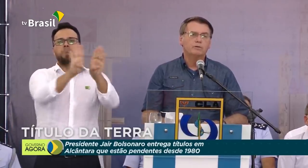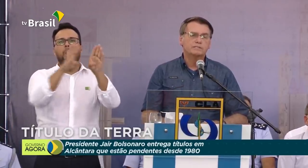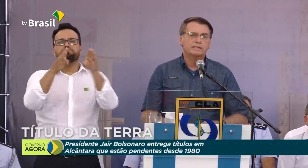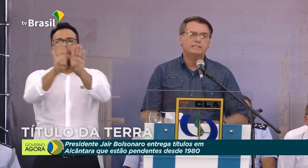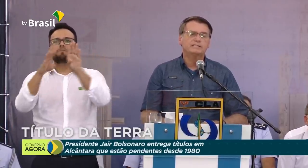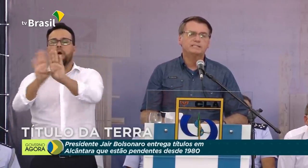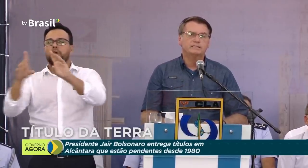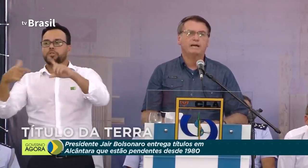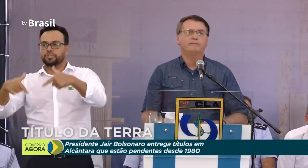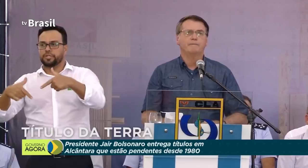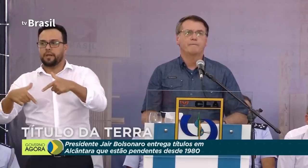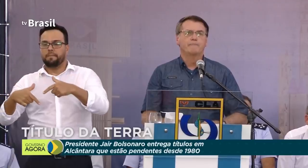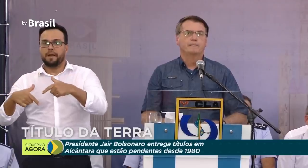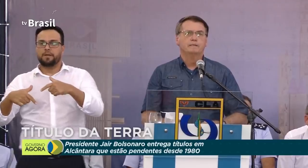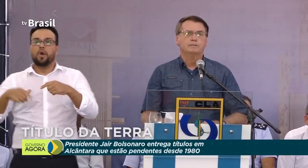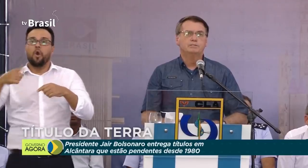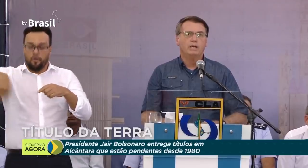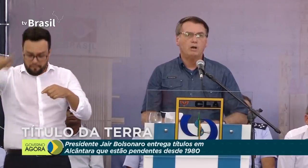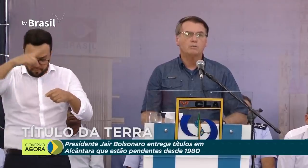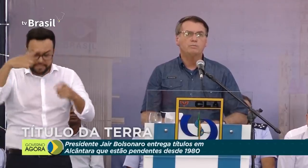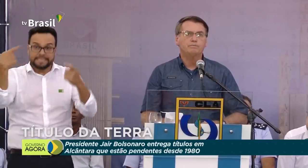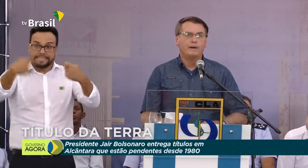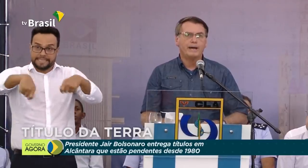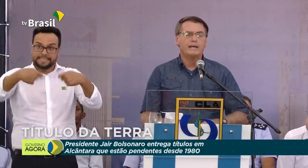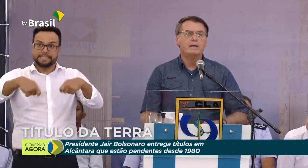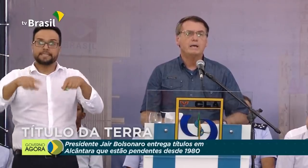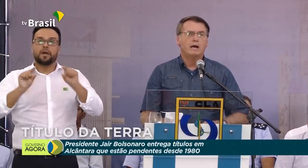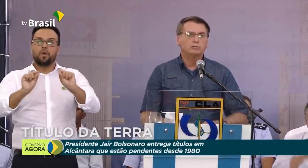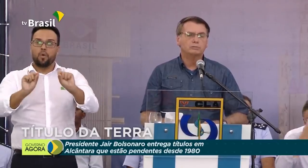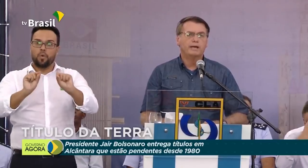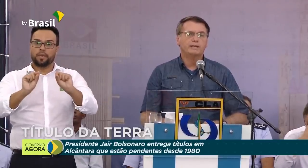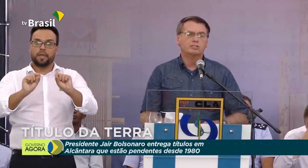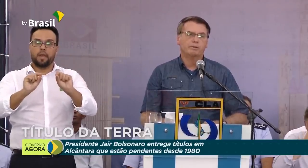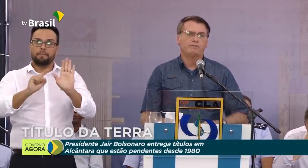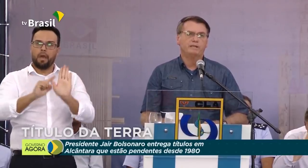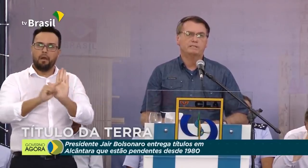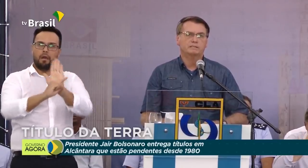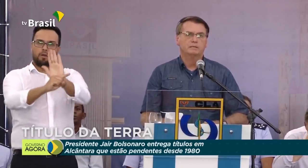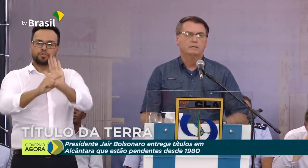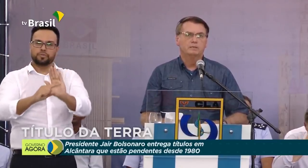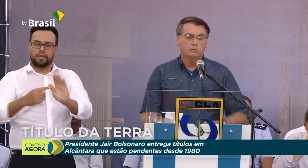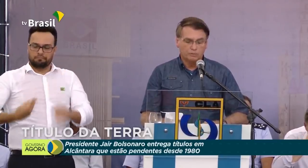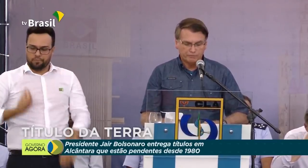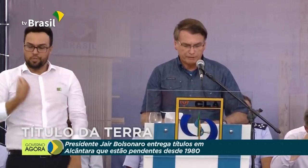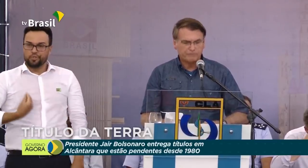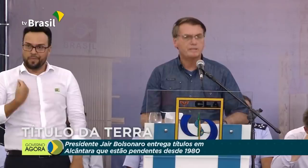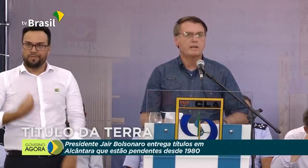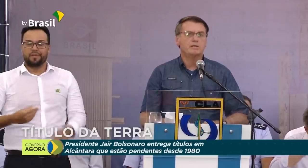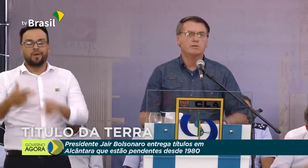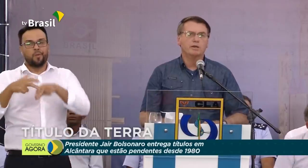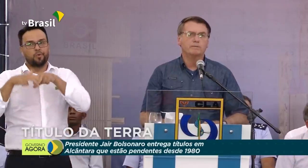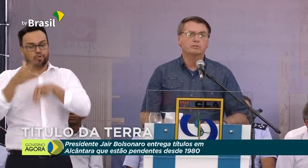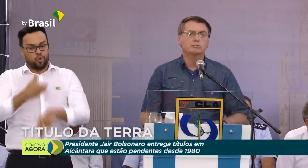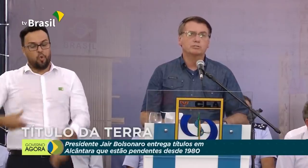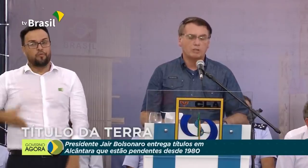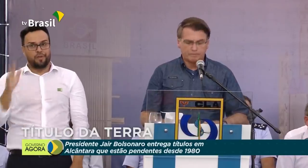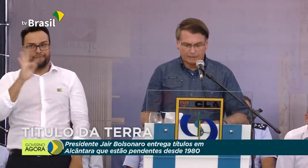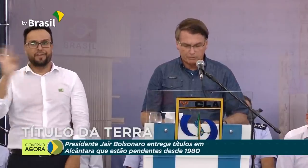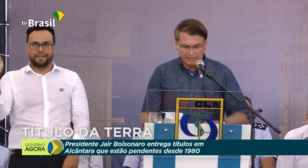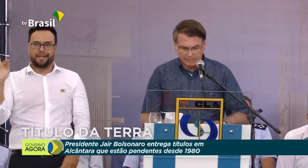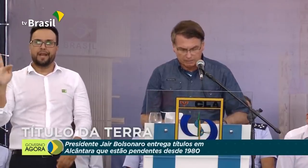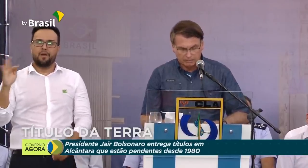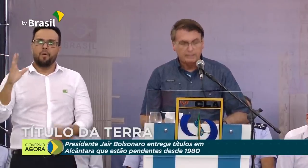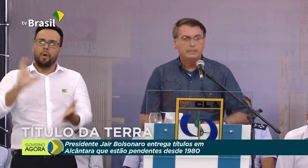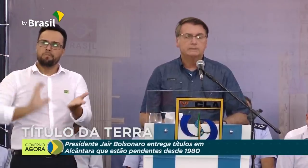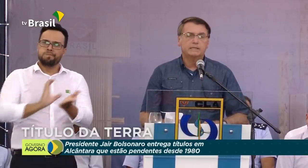e vocês necessitavam de algo para ajudar na sobrevivência. E o governo federal, então, repito, só para